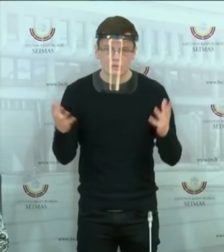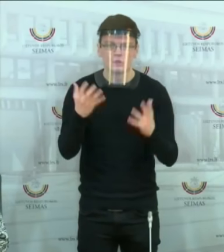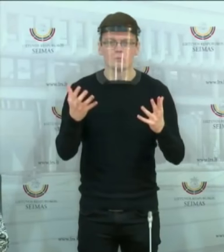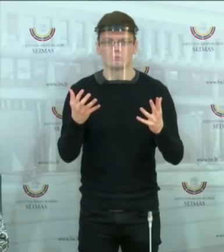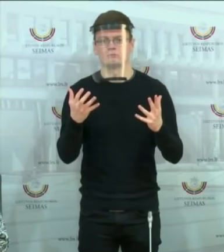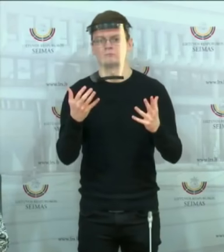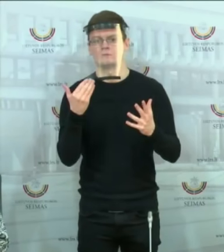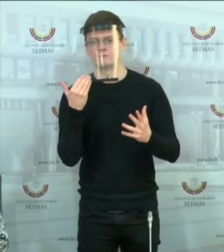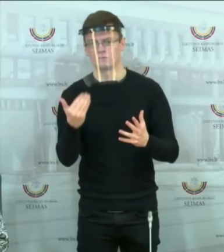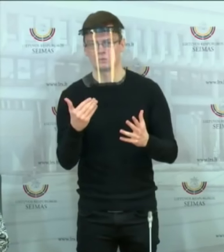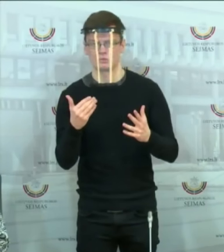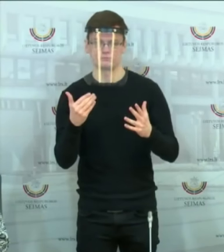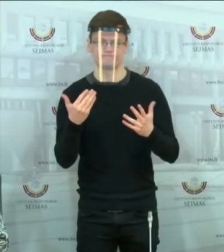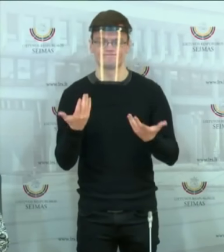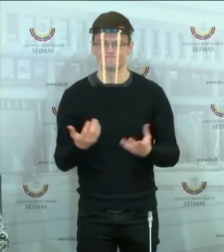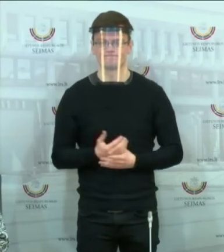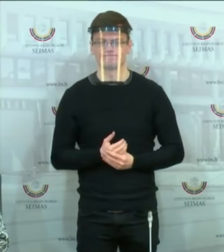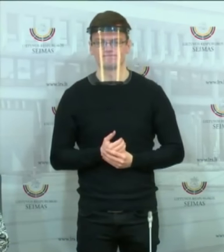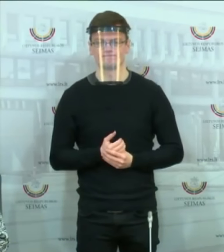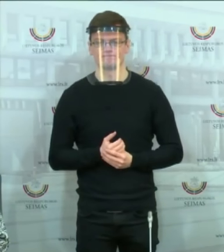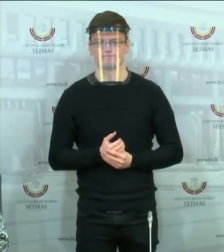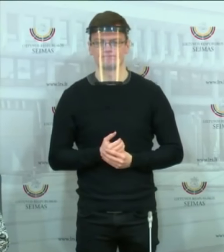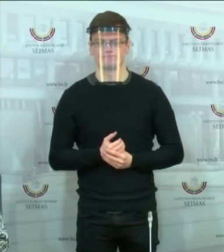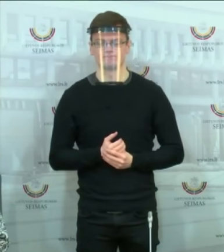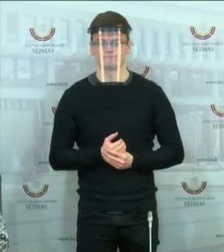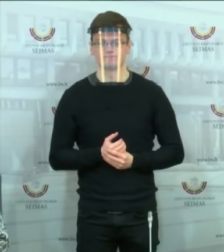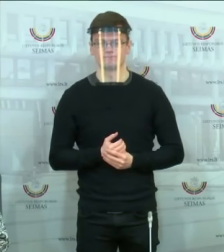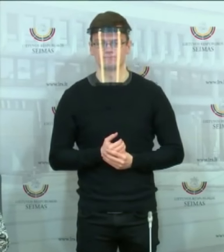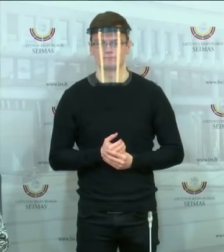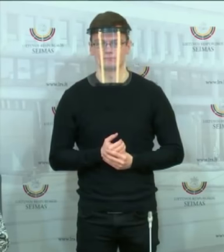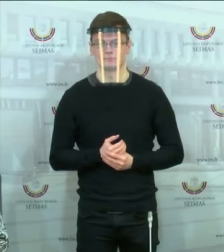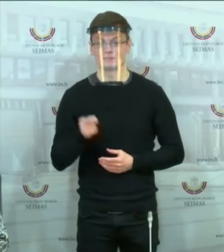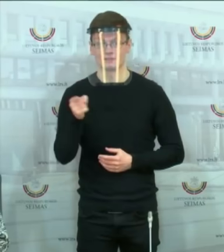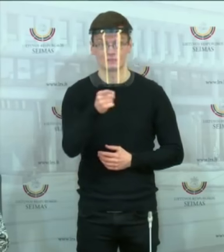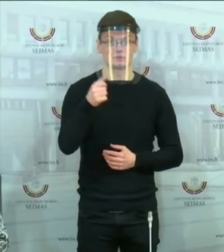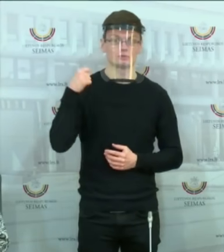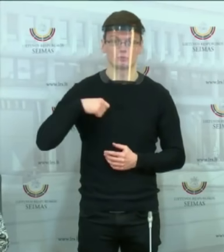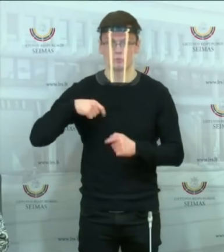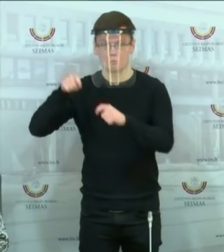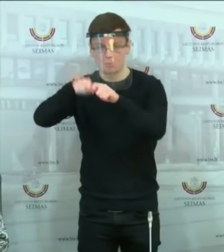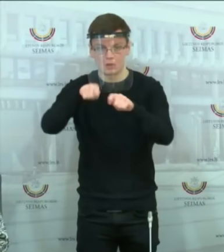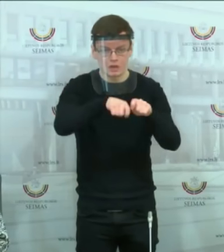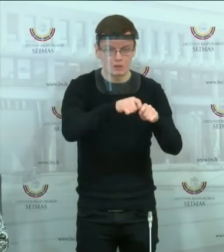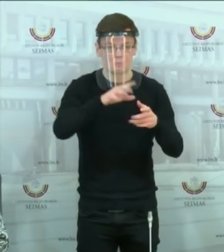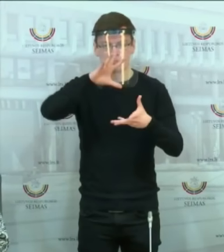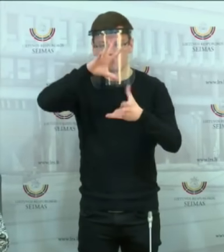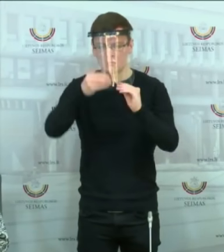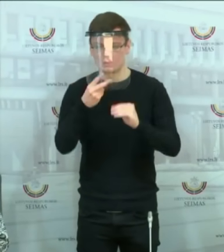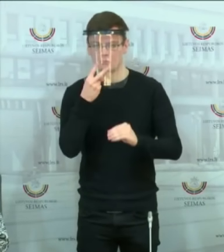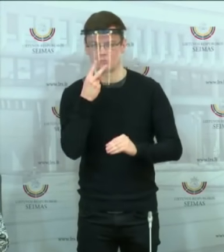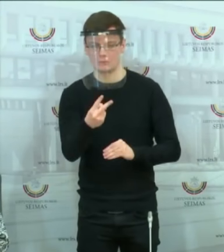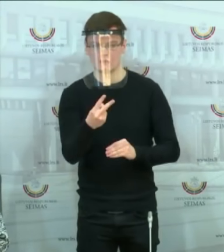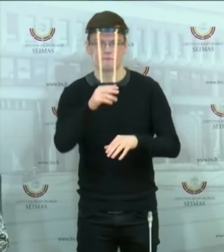panašiai. Bet net ir šituos asmenis testuojant ir tikrinant, tam tikras vaizdas vis tiek matosi. Ir šiandien